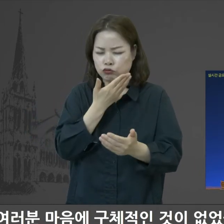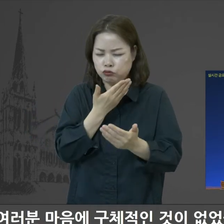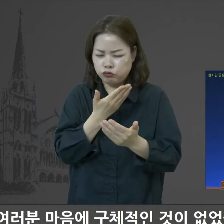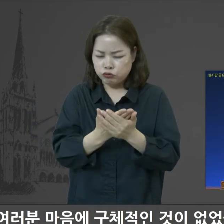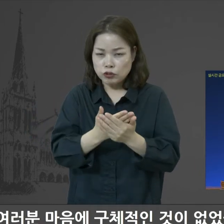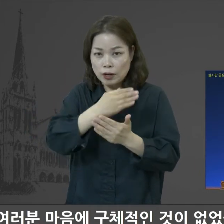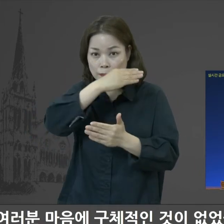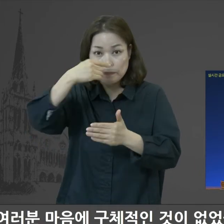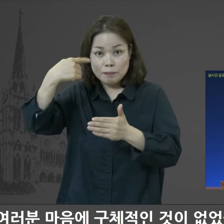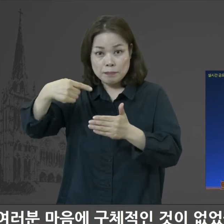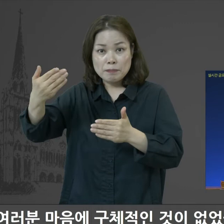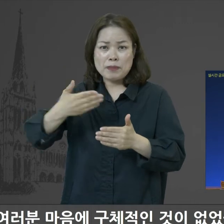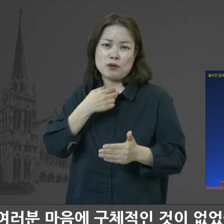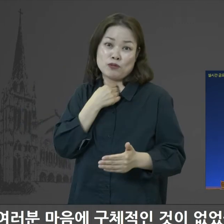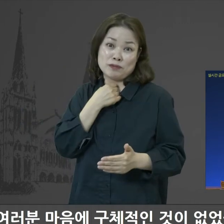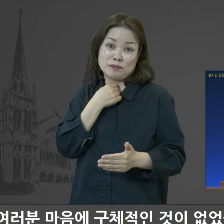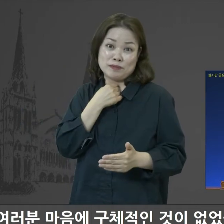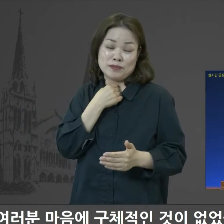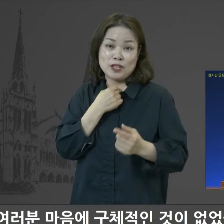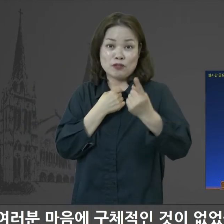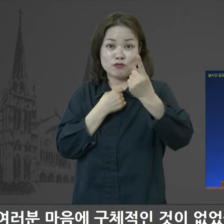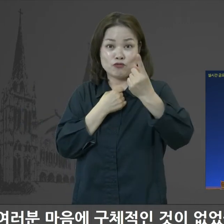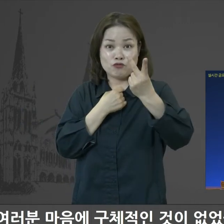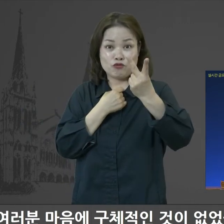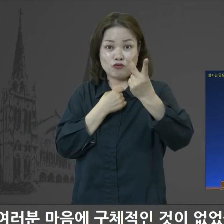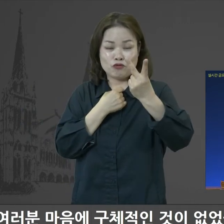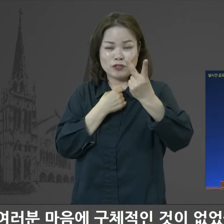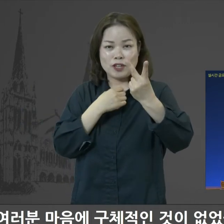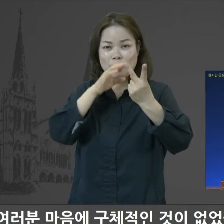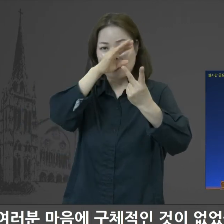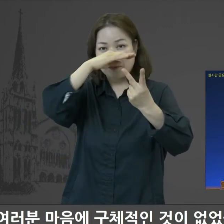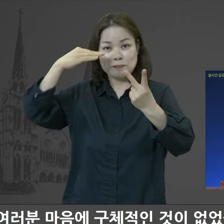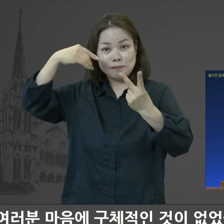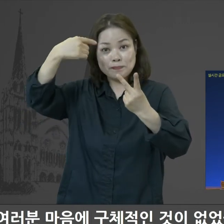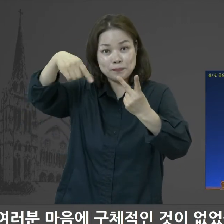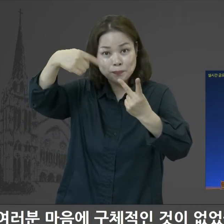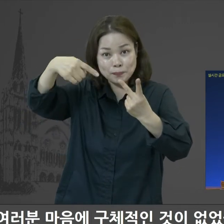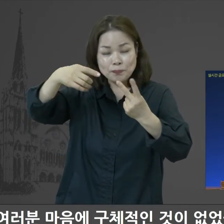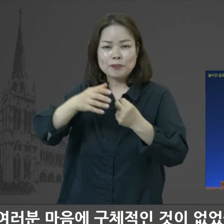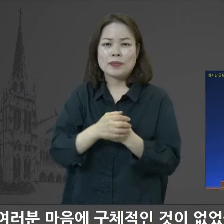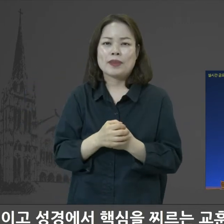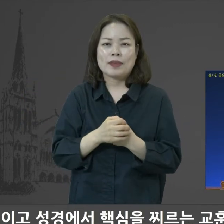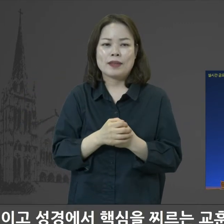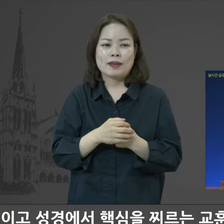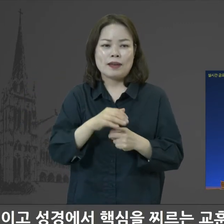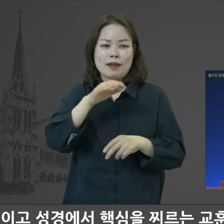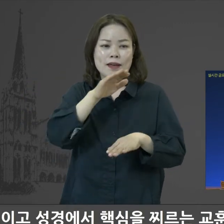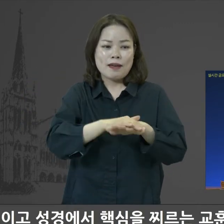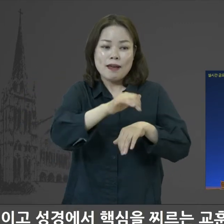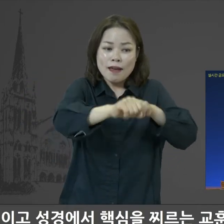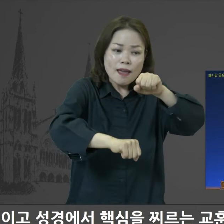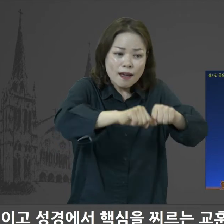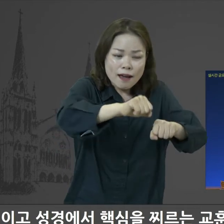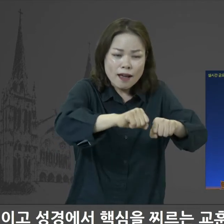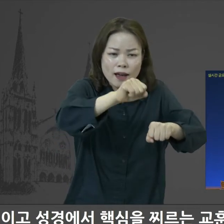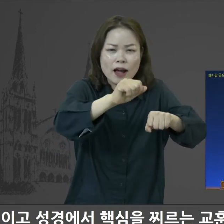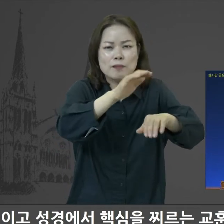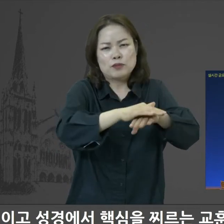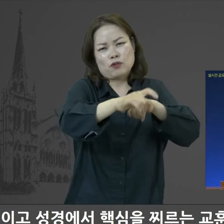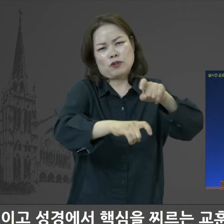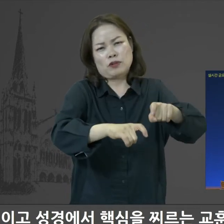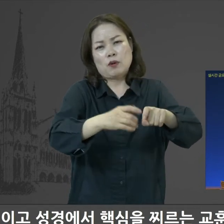교훈을 받고 싶으실 겁니다. 이제 그 두 가지 교훈을 찾아봅니다. 행함으로 복을 받는다라는